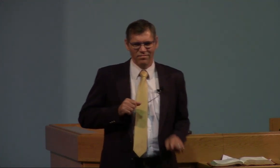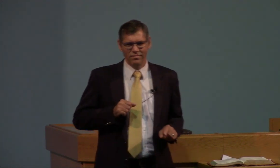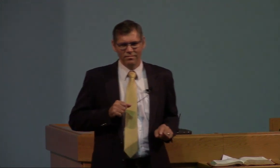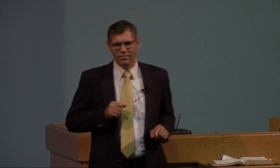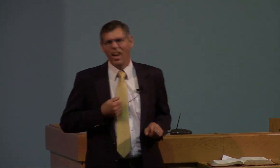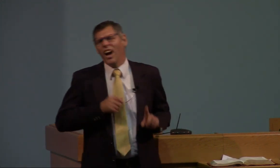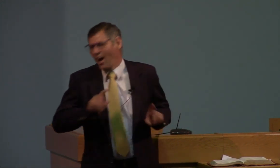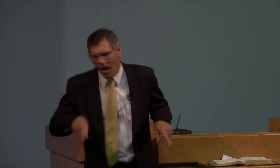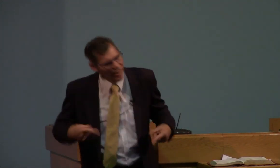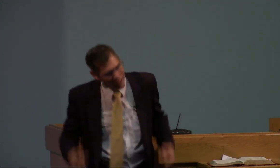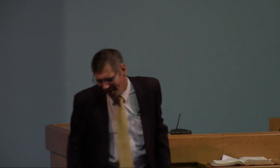Ek kan nie.